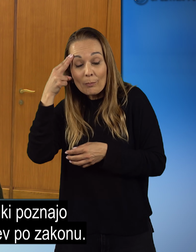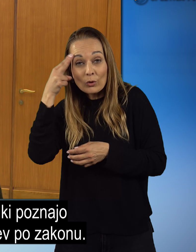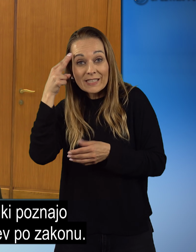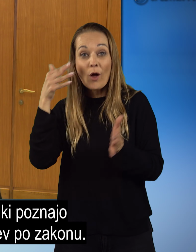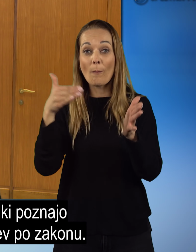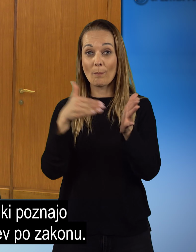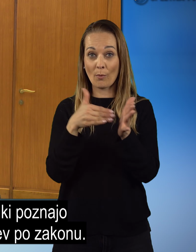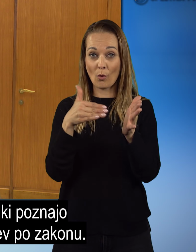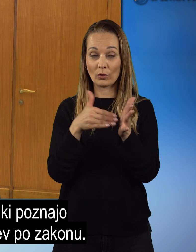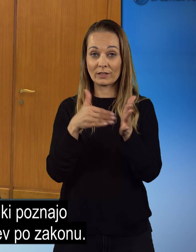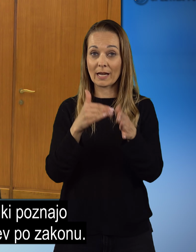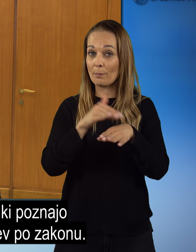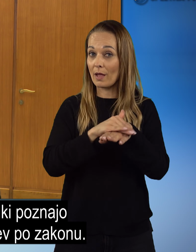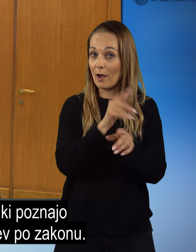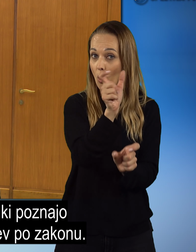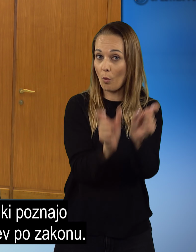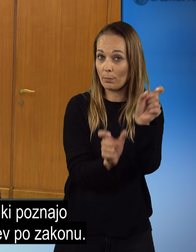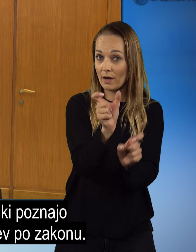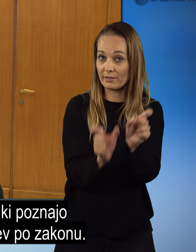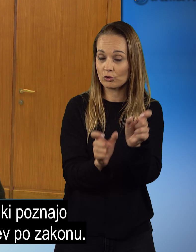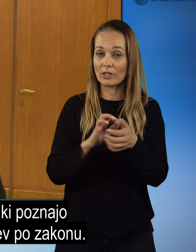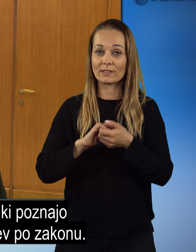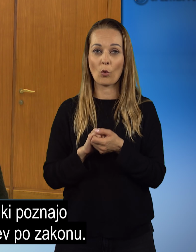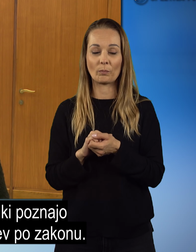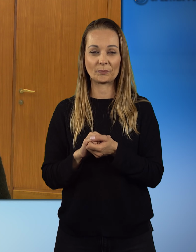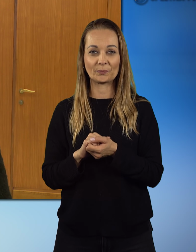poznajo potrebe upravičencev po zakonu.